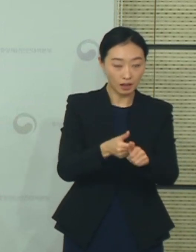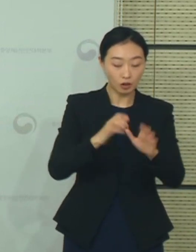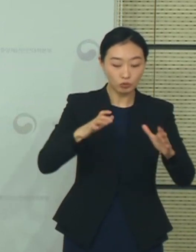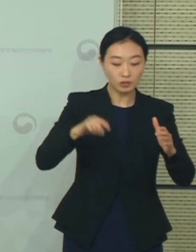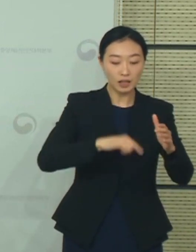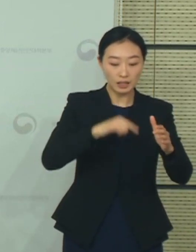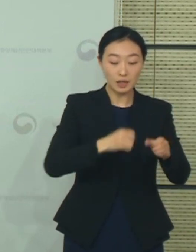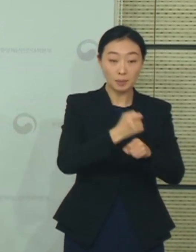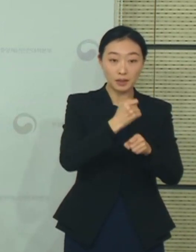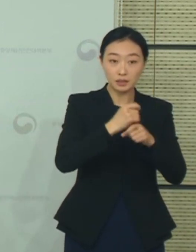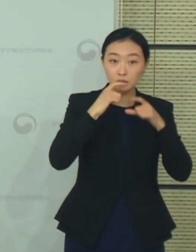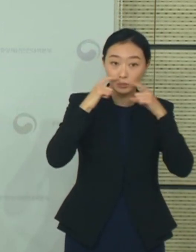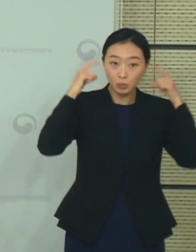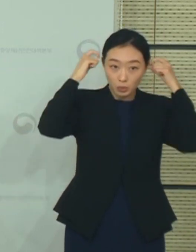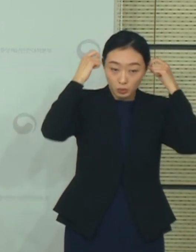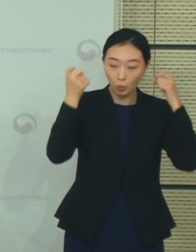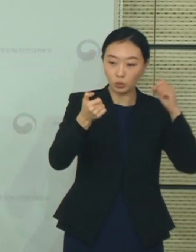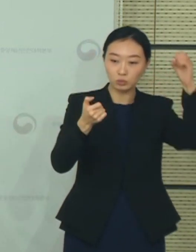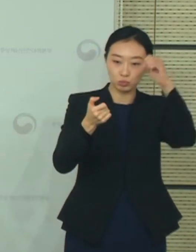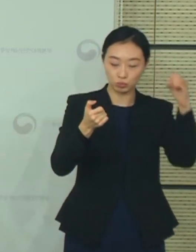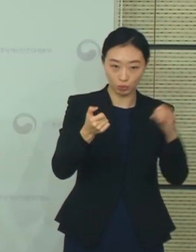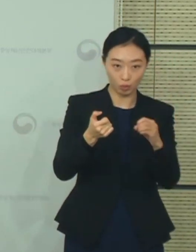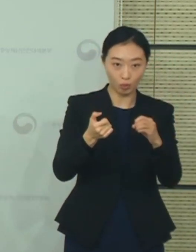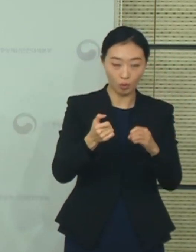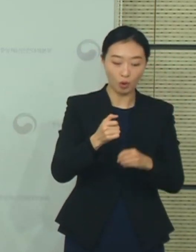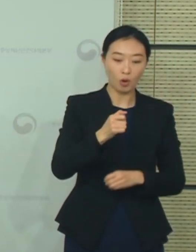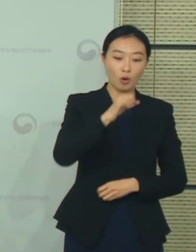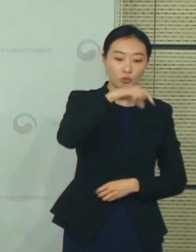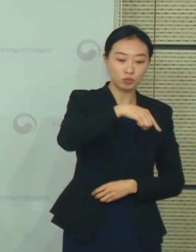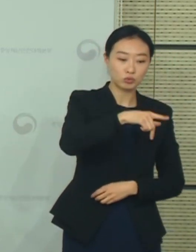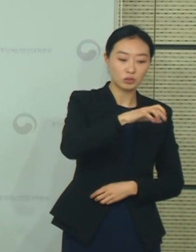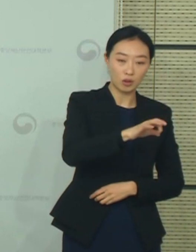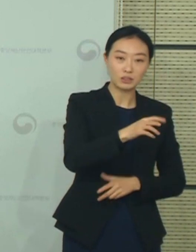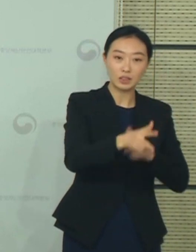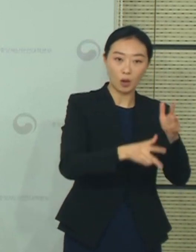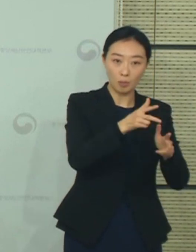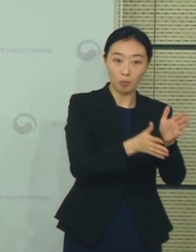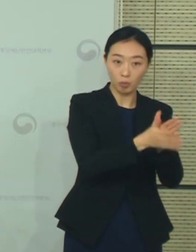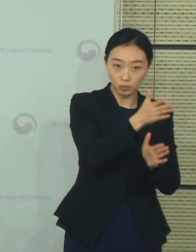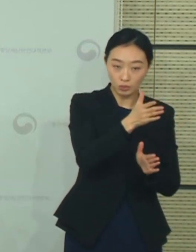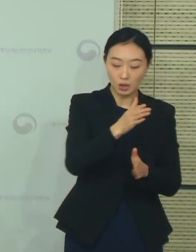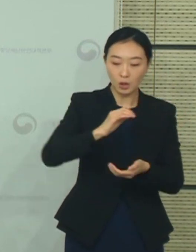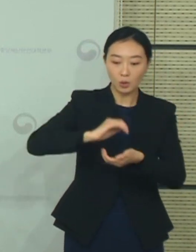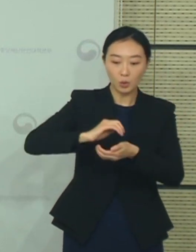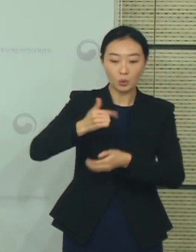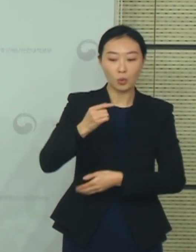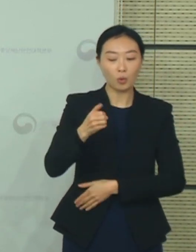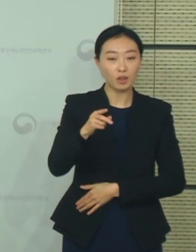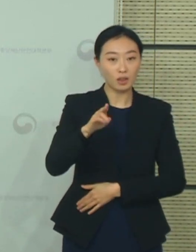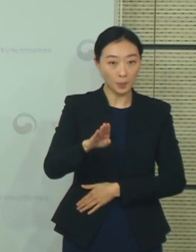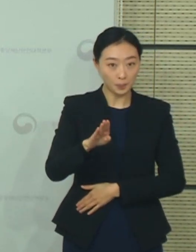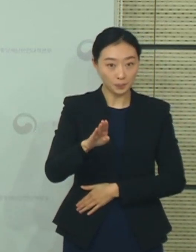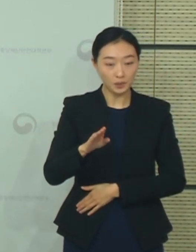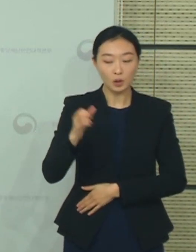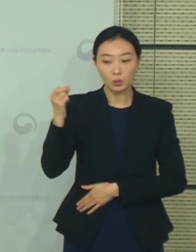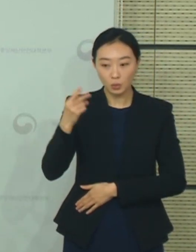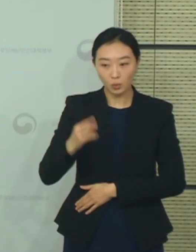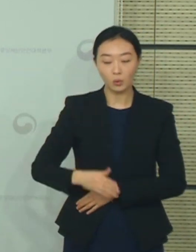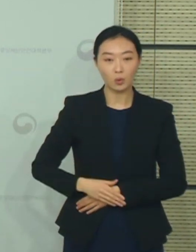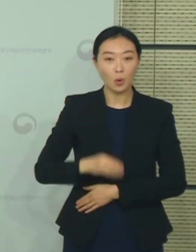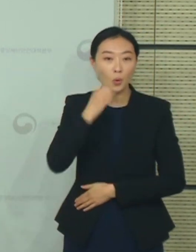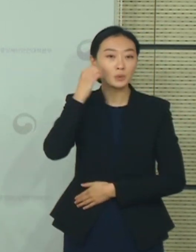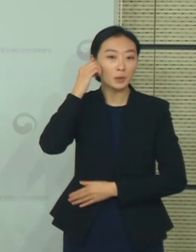생산된 마스크의 50%가 우정사업본부, 농협중앙회, 공영 홈쇼핑 등 공적